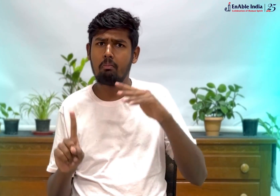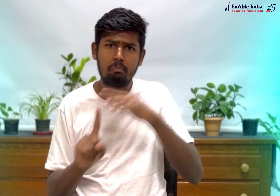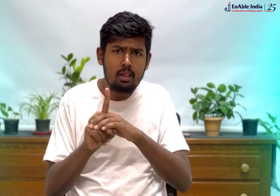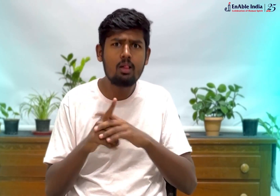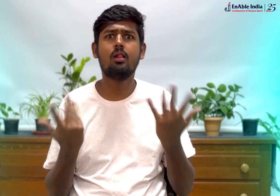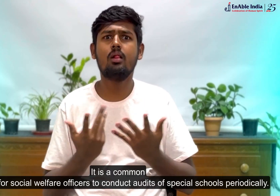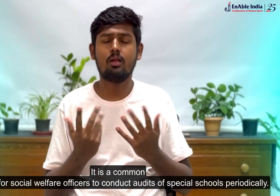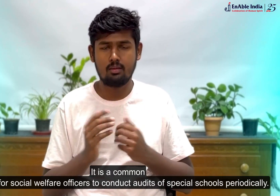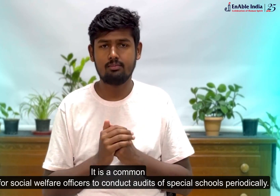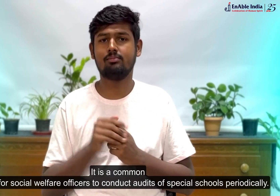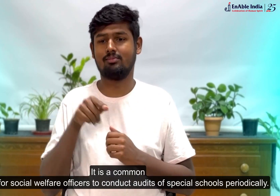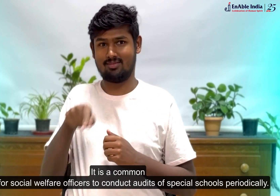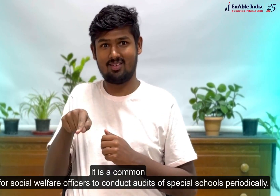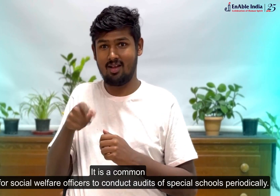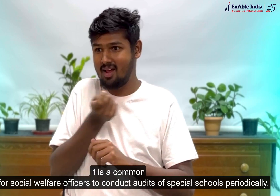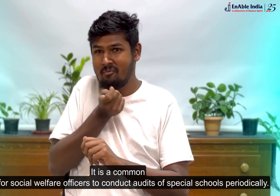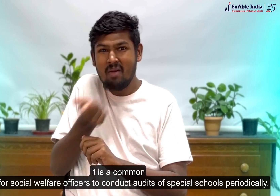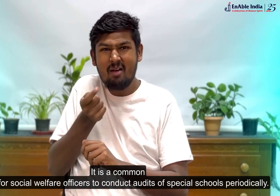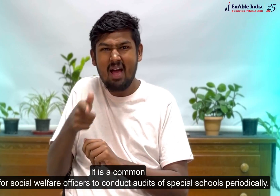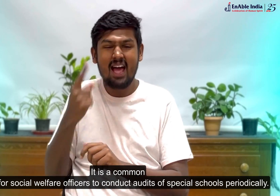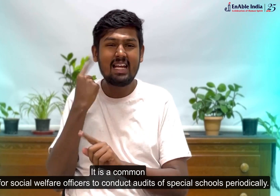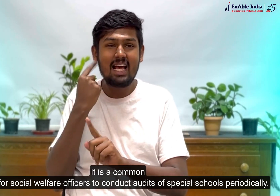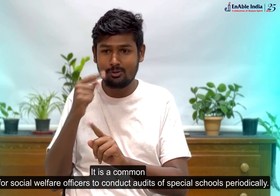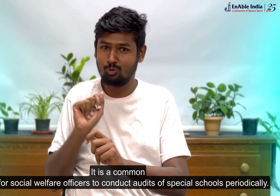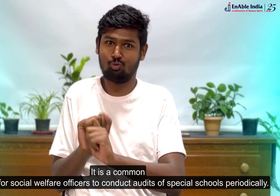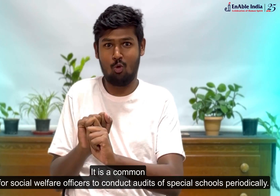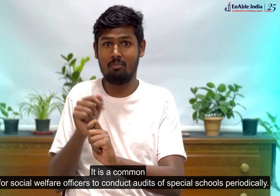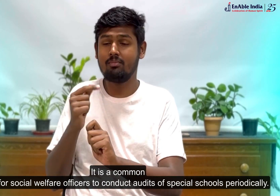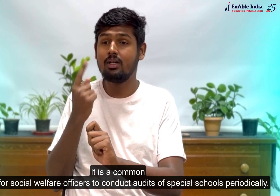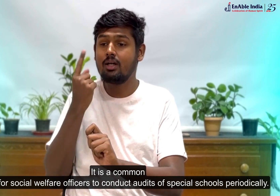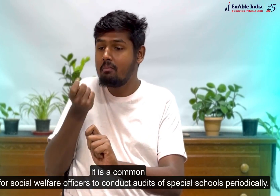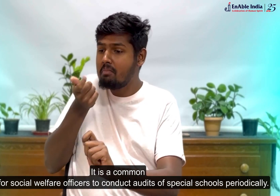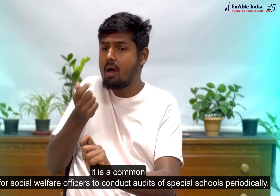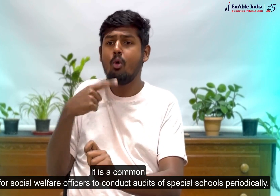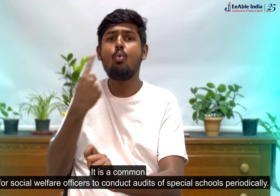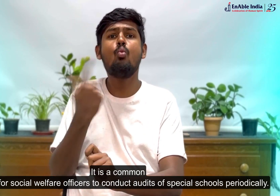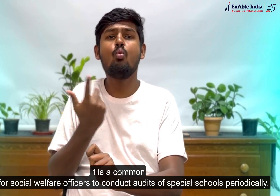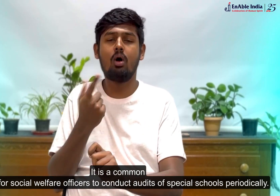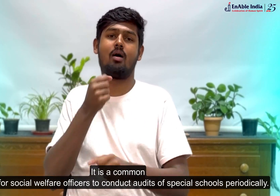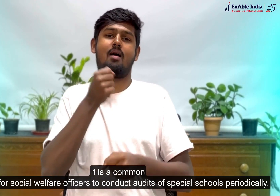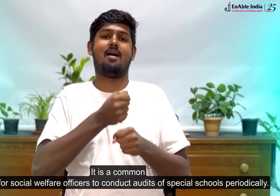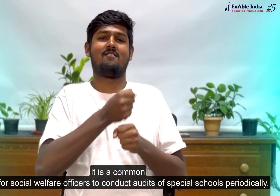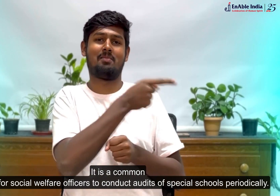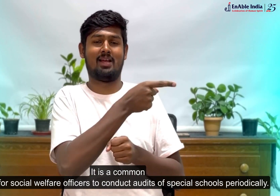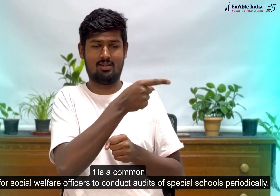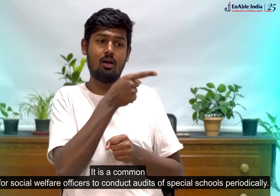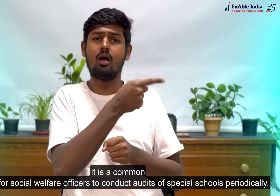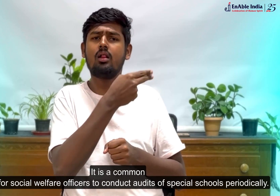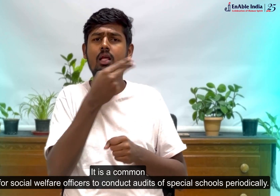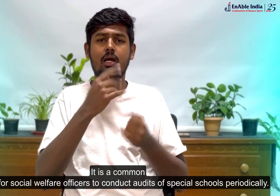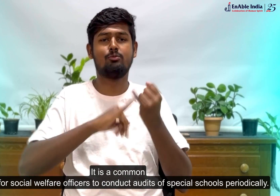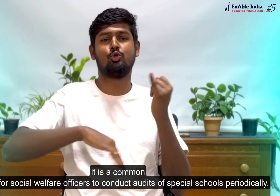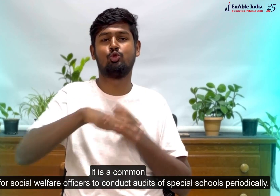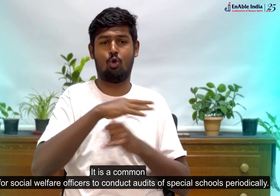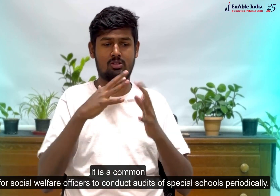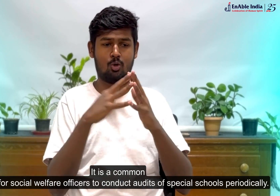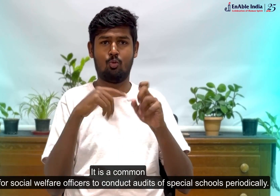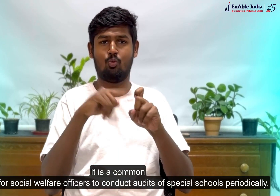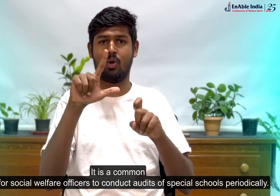हैं। समाज कल्याण अधिकारियों के लिए समय समय पर विशेष स्कूलों का ऑडिट करना एक आम बात